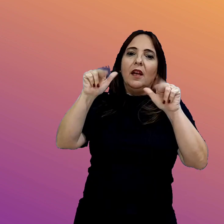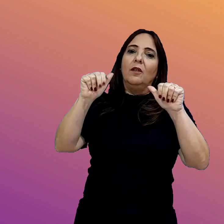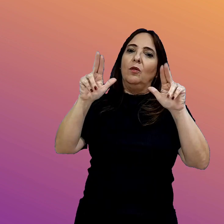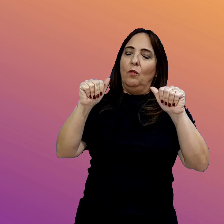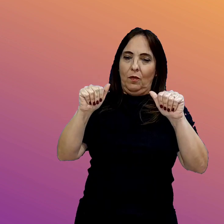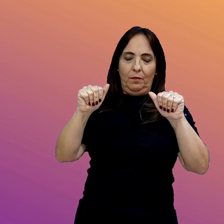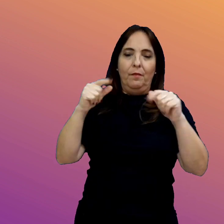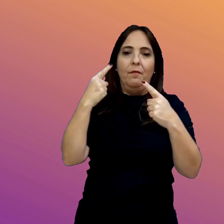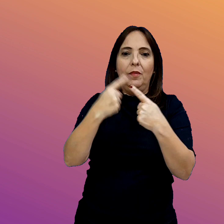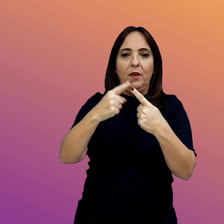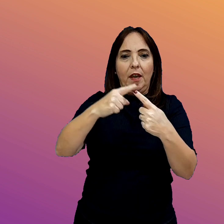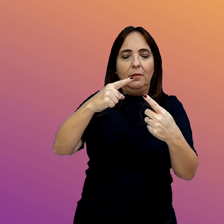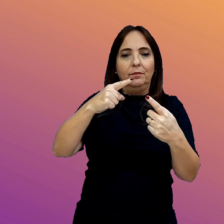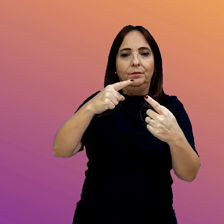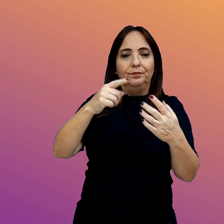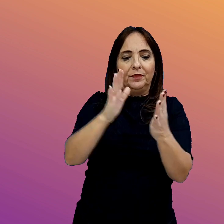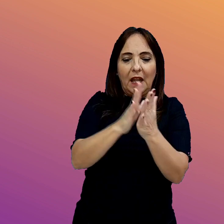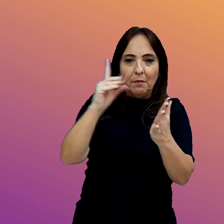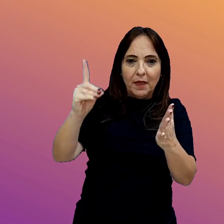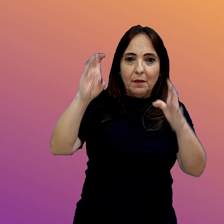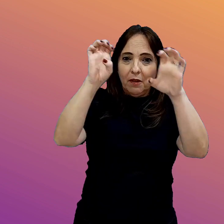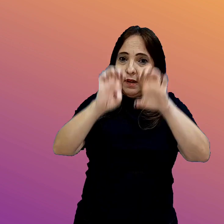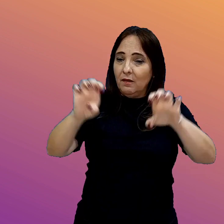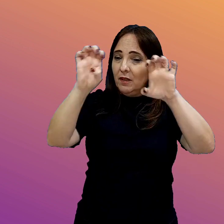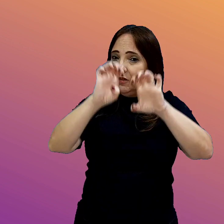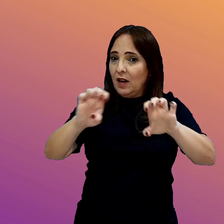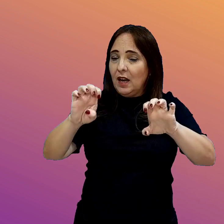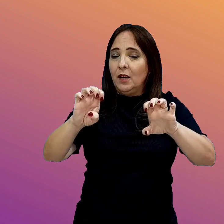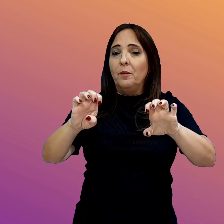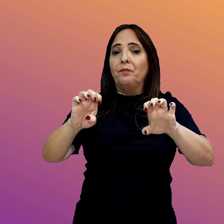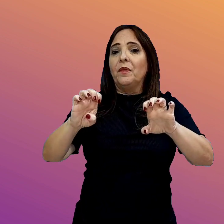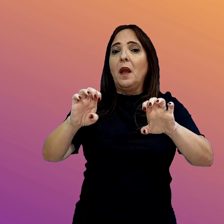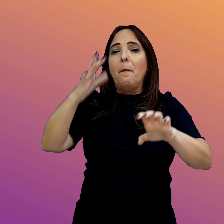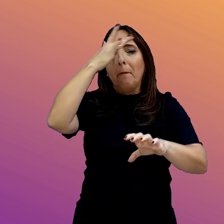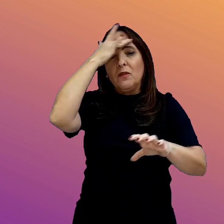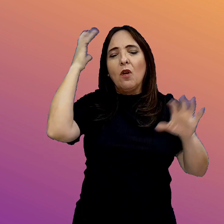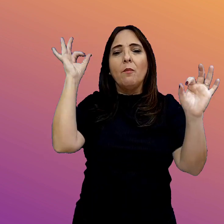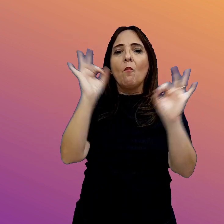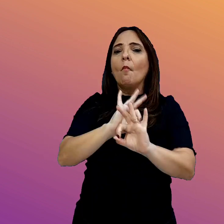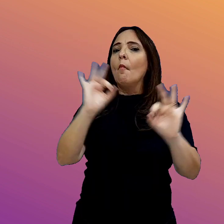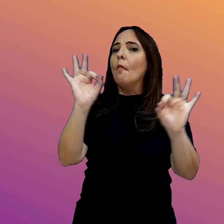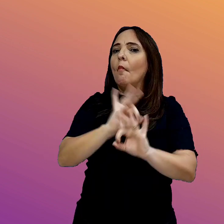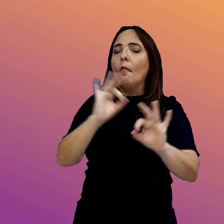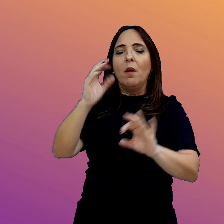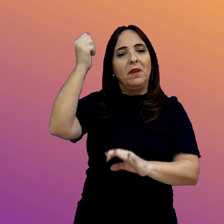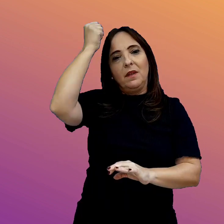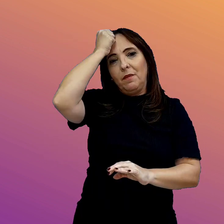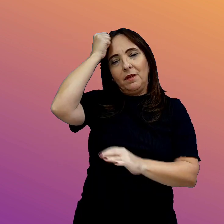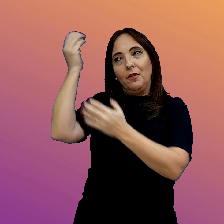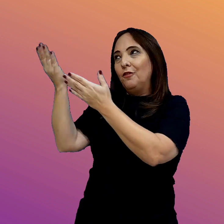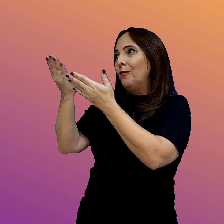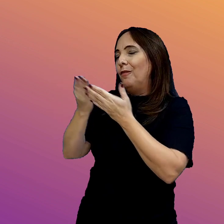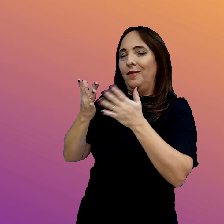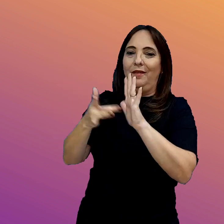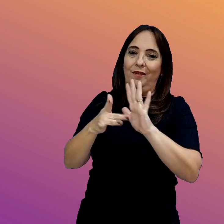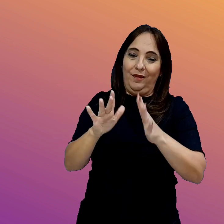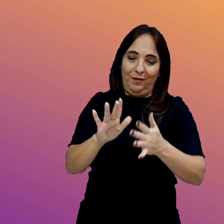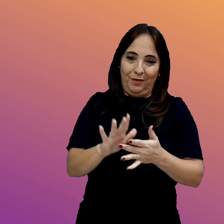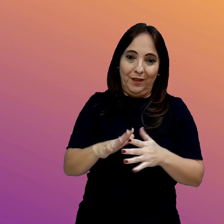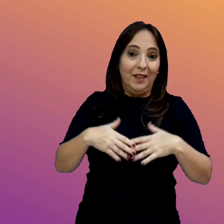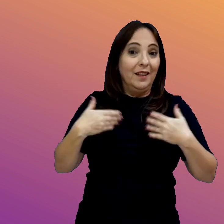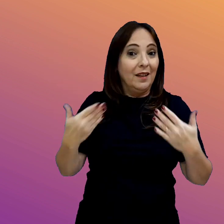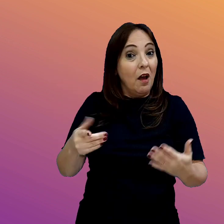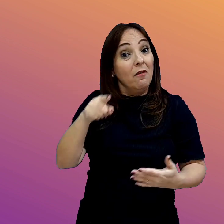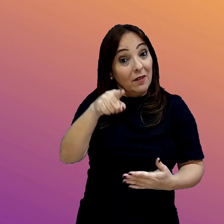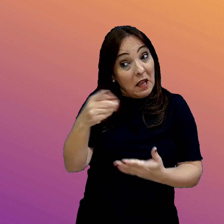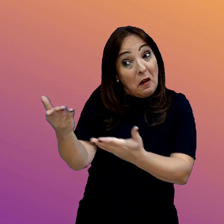que se arrependeu de convidar Jesus para estar com ele dentro de casa. Então convide. E o próprio Jesus diz que